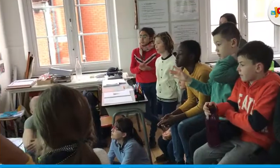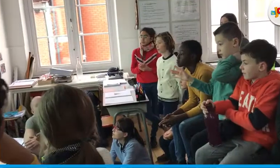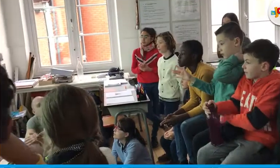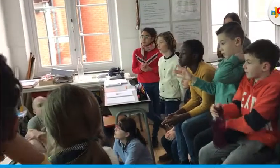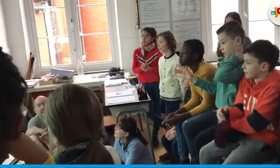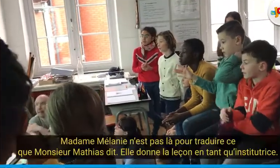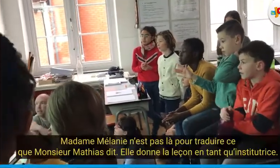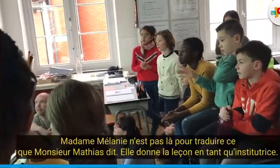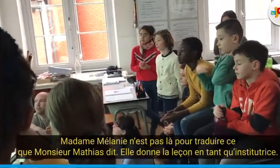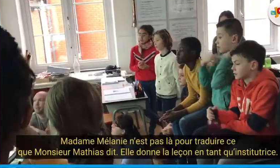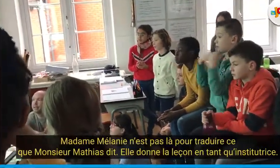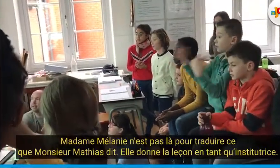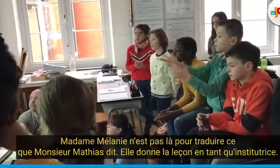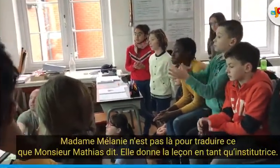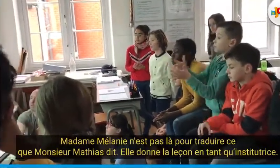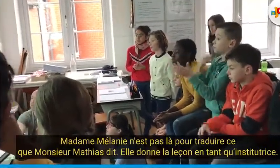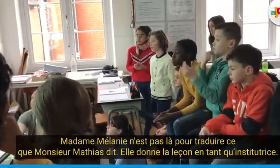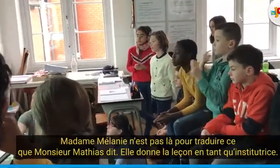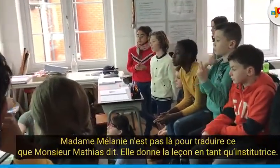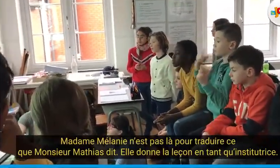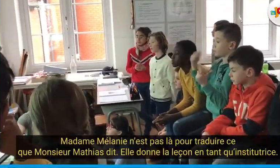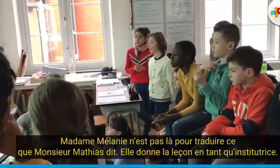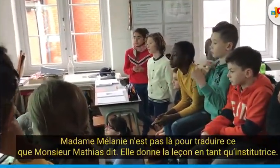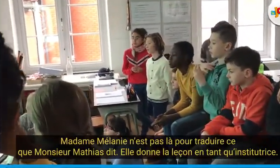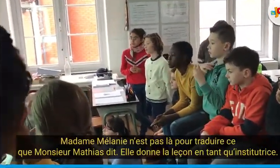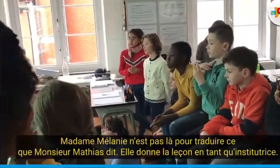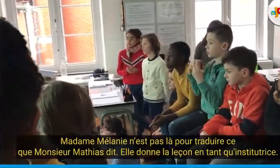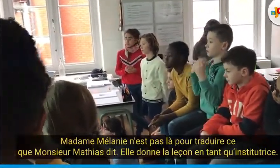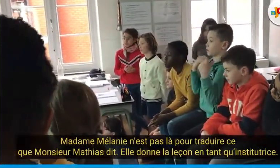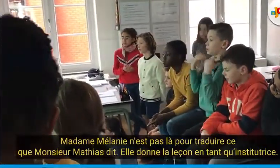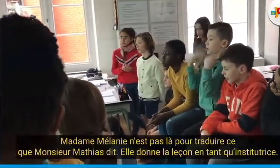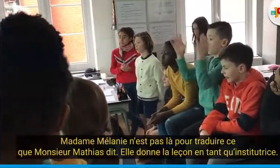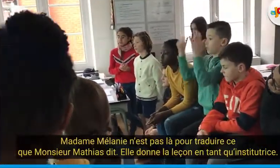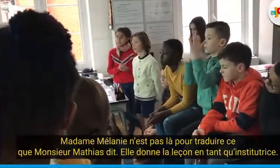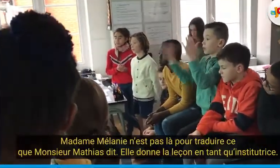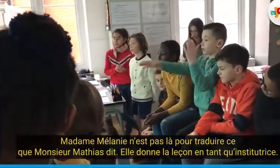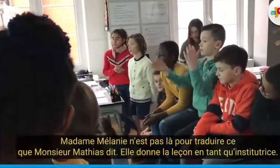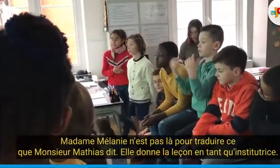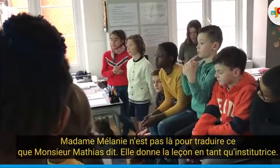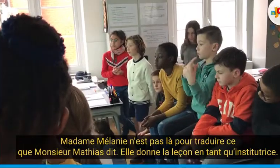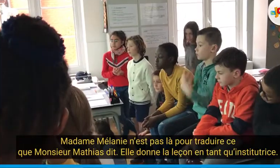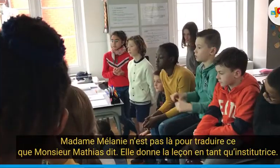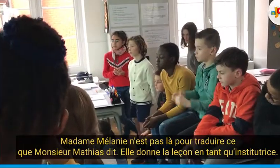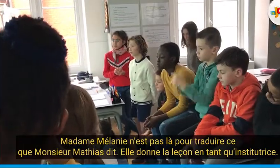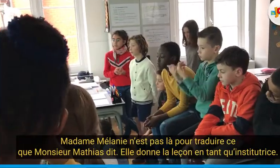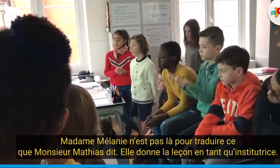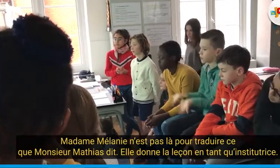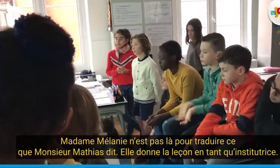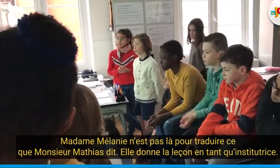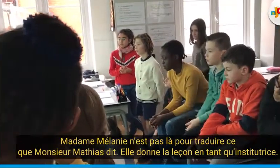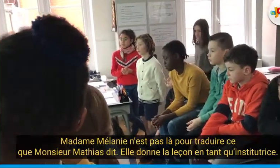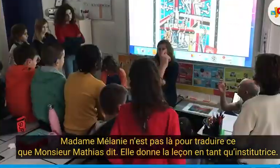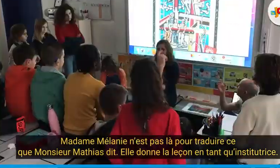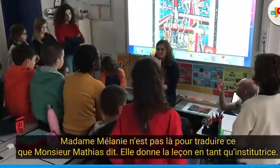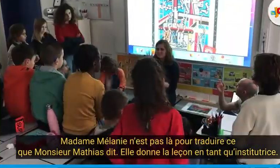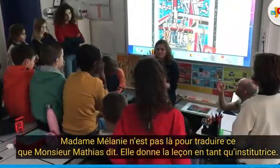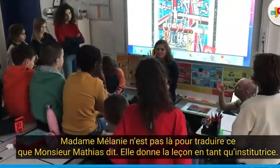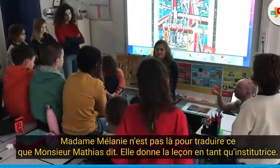Il considérait que les ouvriers c'était vraiment des personnes qui aidaient à construire des œuvres d'art donc il avait beaucoup d'admiration. D'une